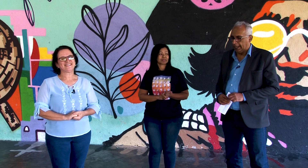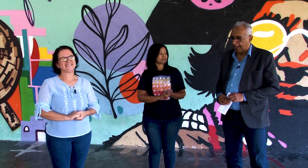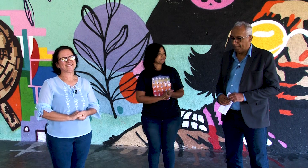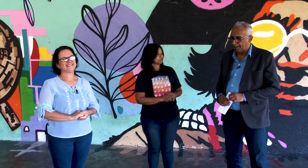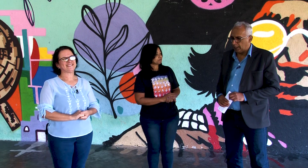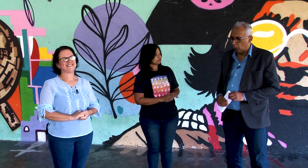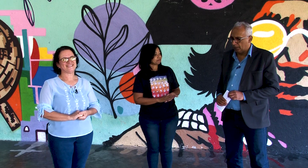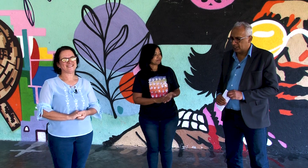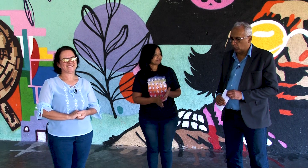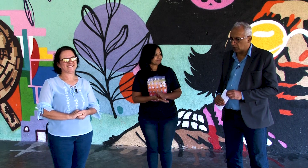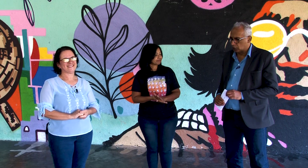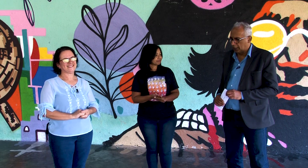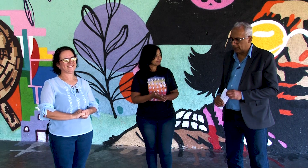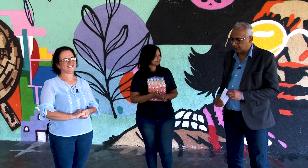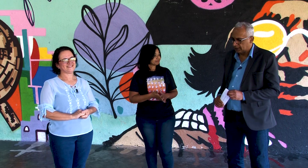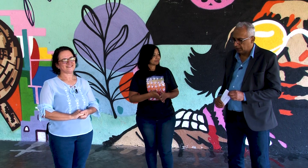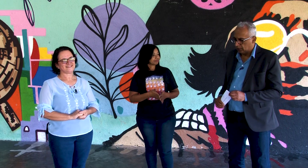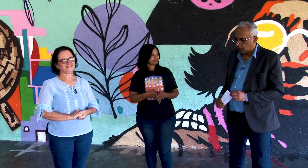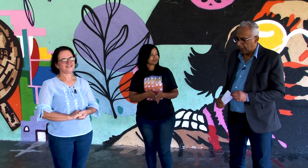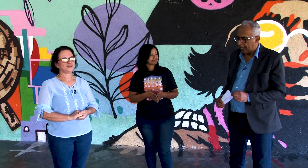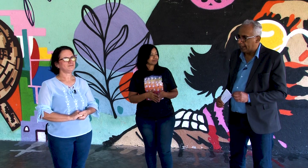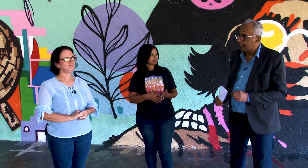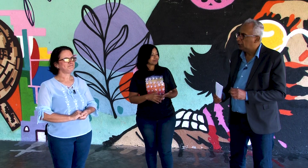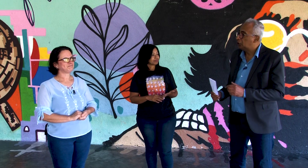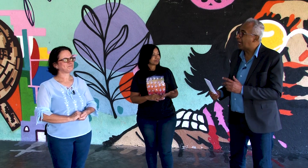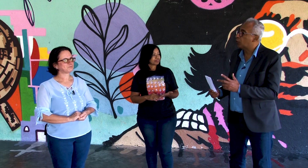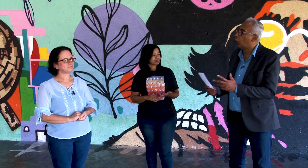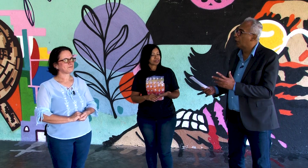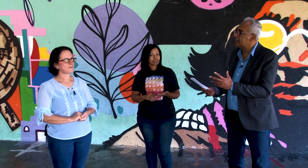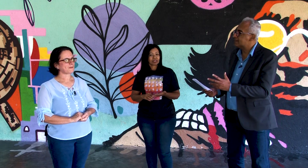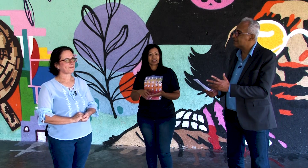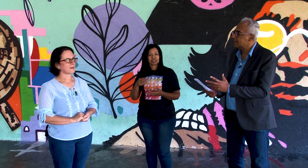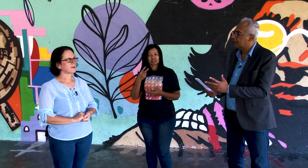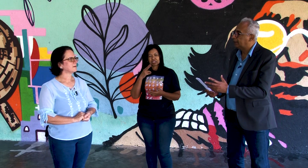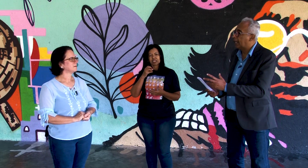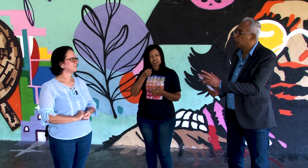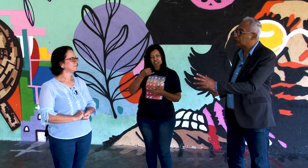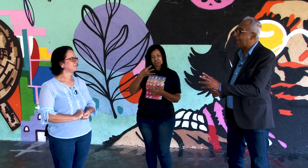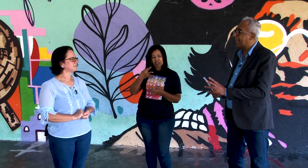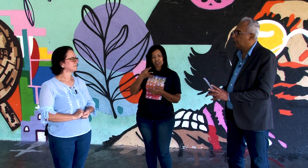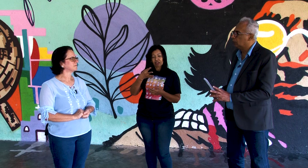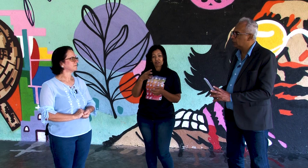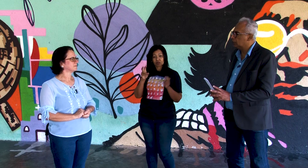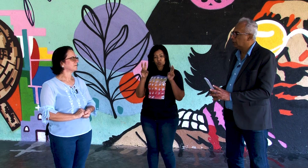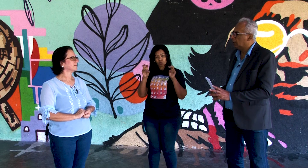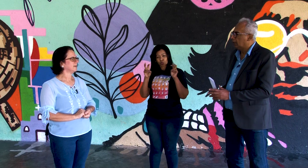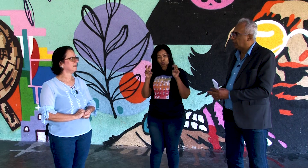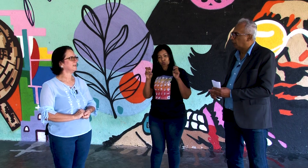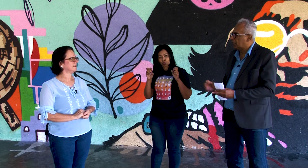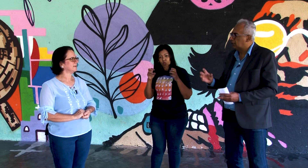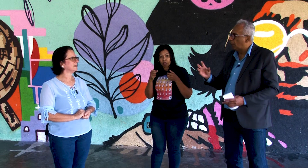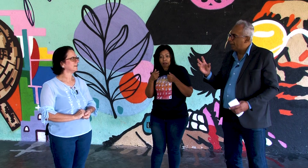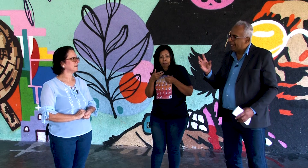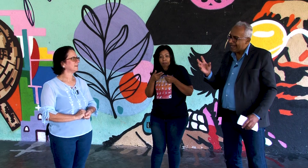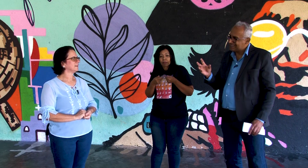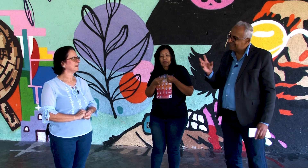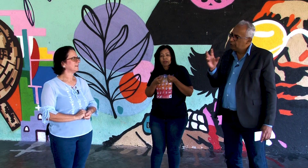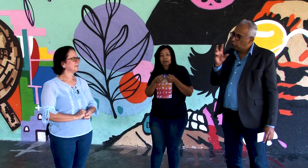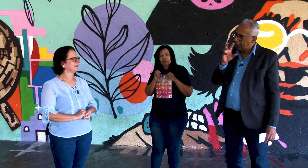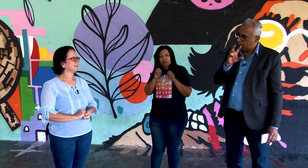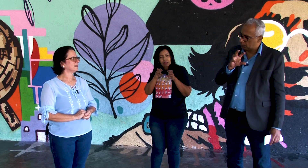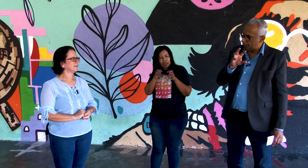vê em algumas situações, Leia, jargões, termos técnicos. Então vocês vão